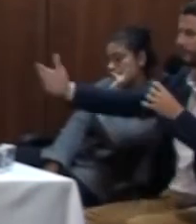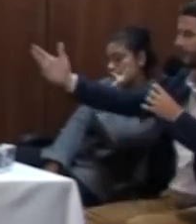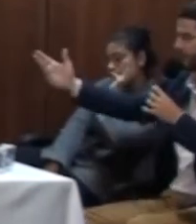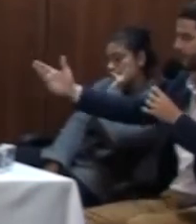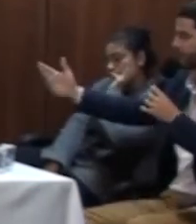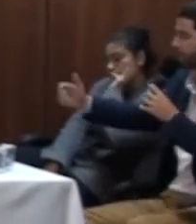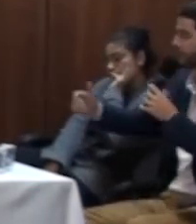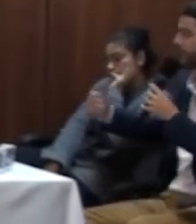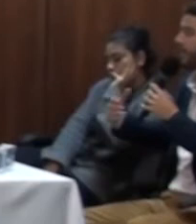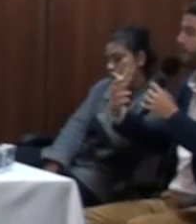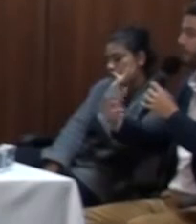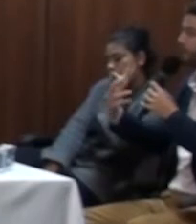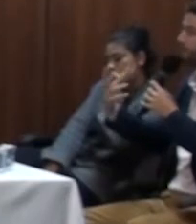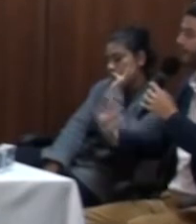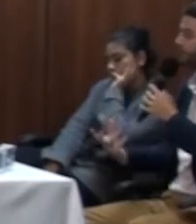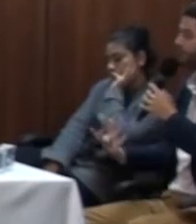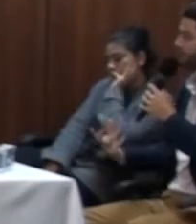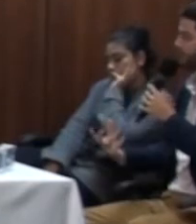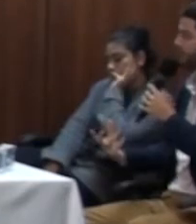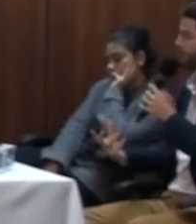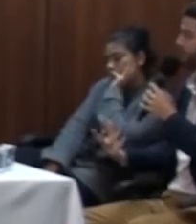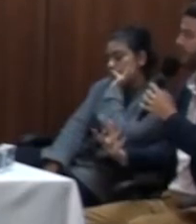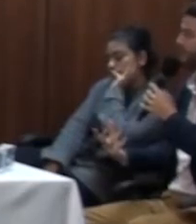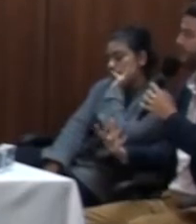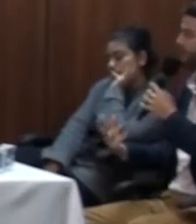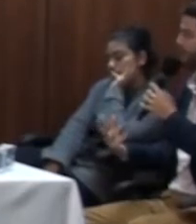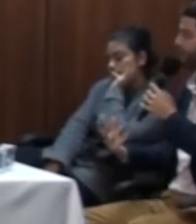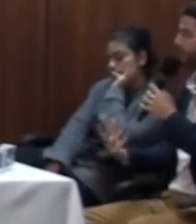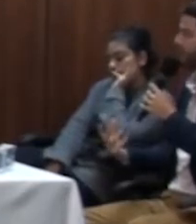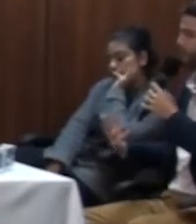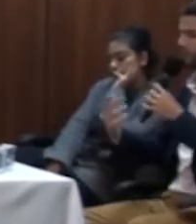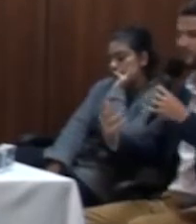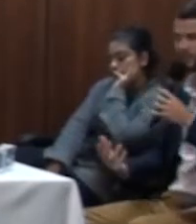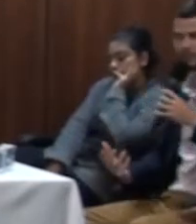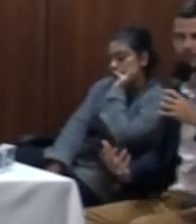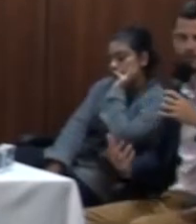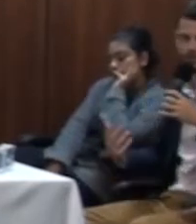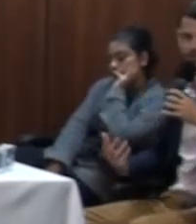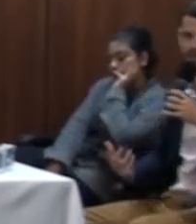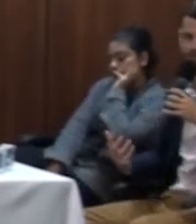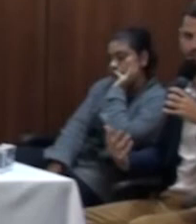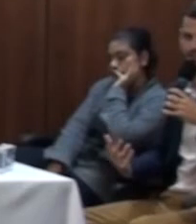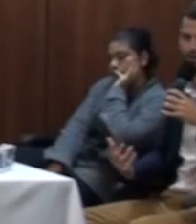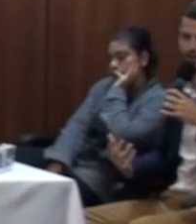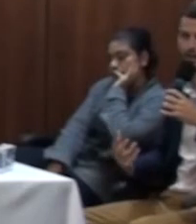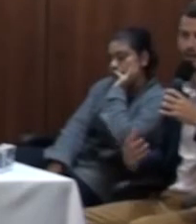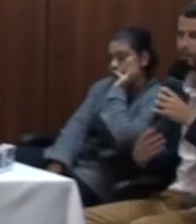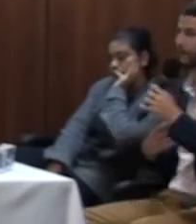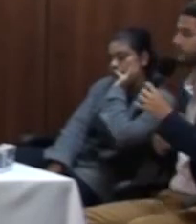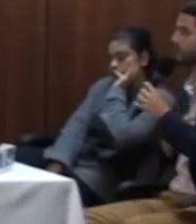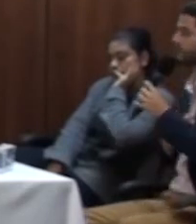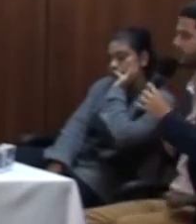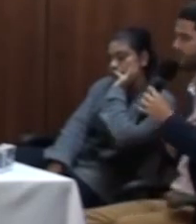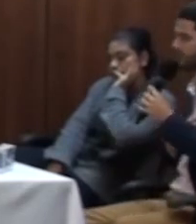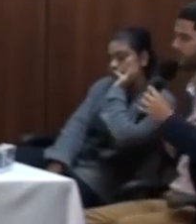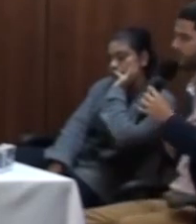tamanho da fila, que é imenso, mas a própria falta de transparência a respeito da posição na fila das usuárias e dos usuários é uma